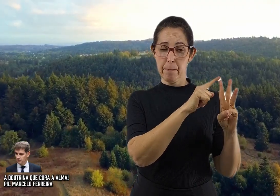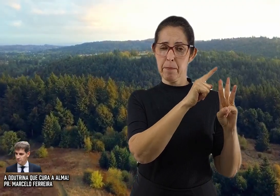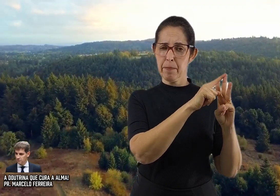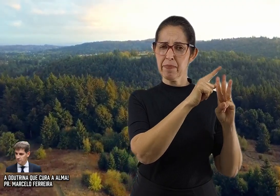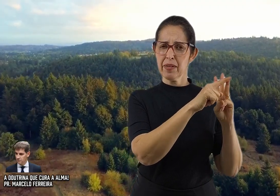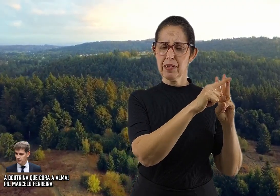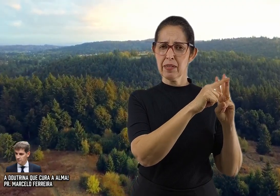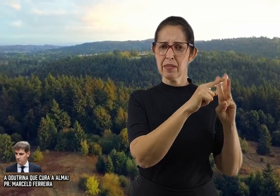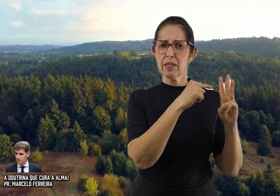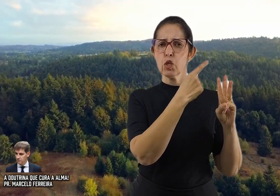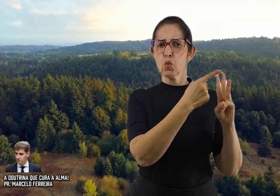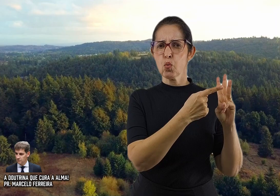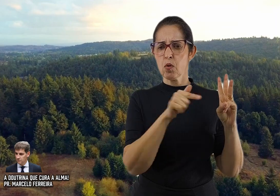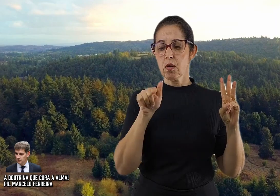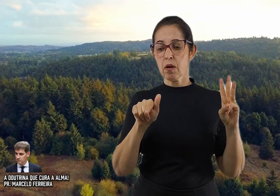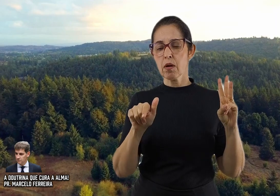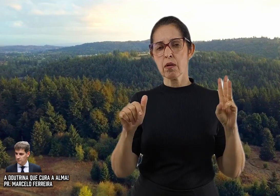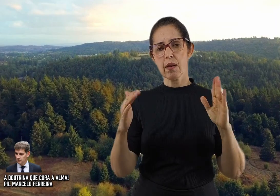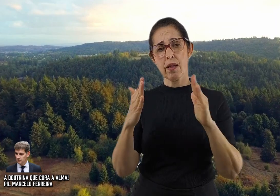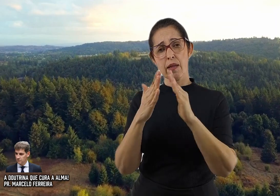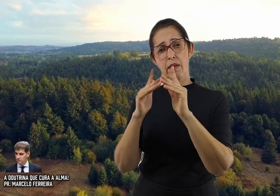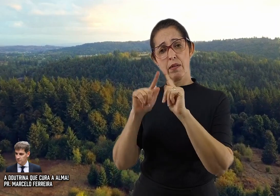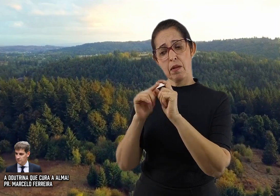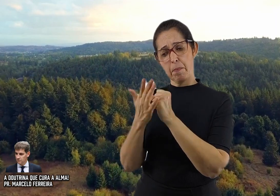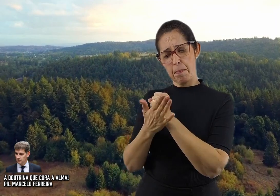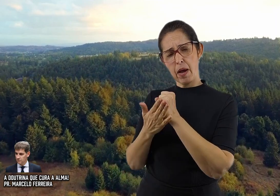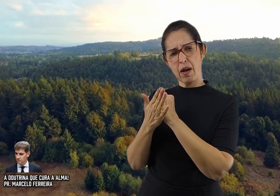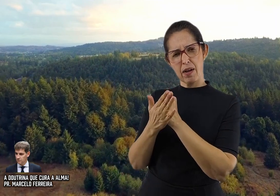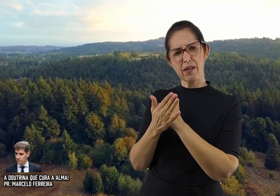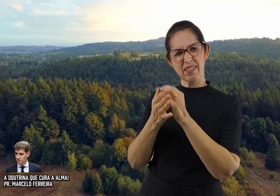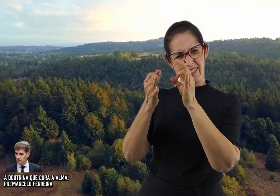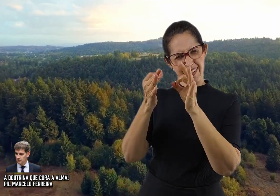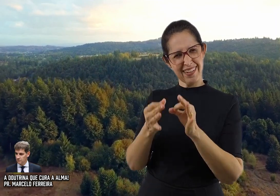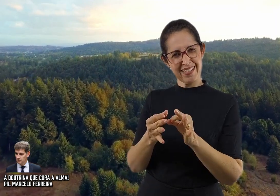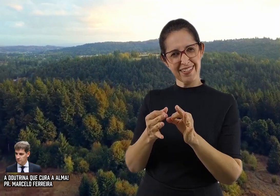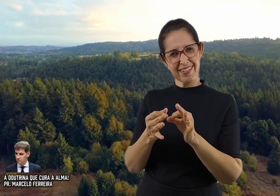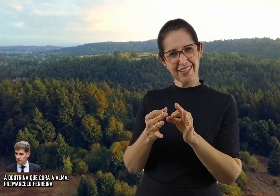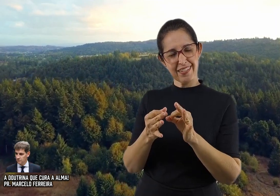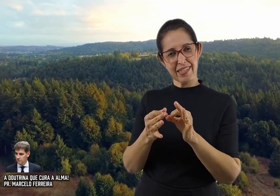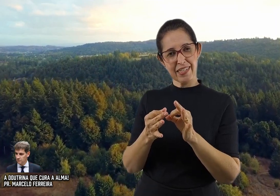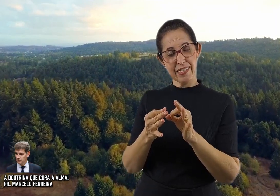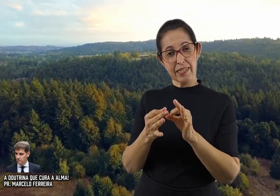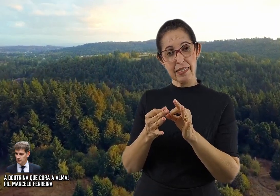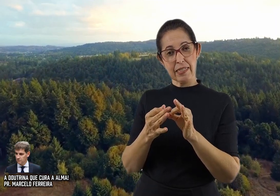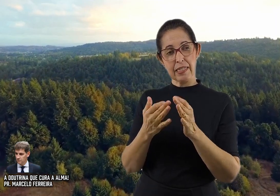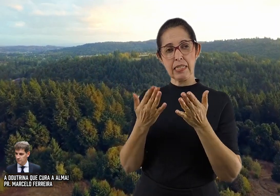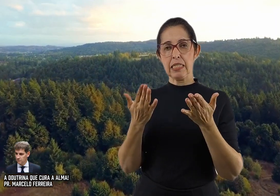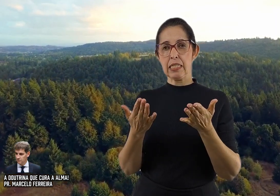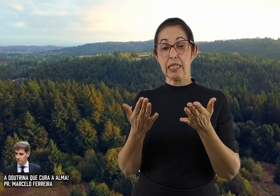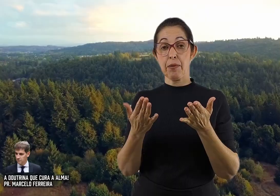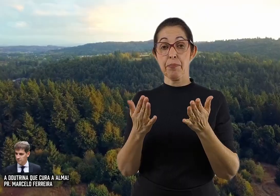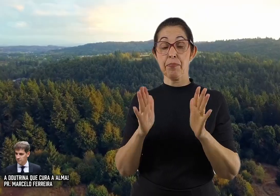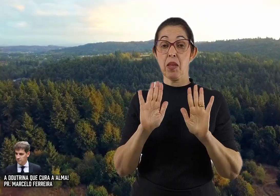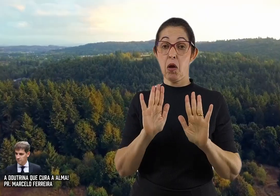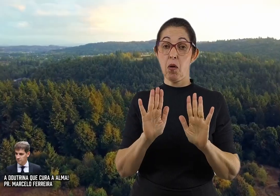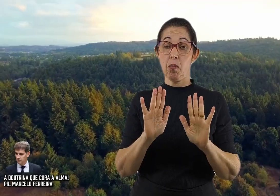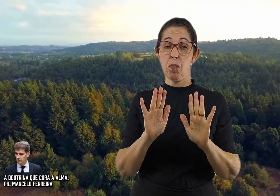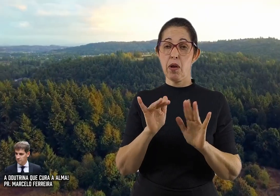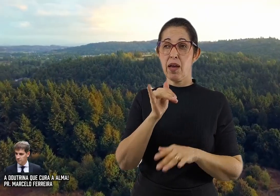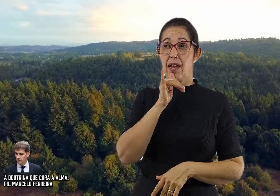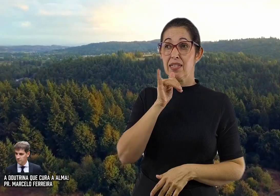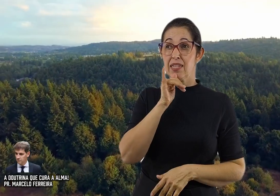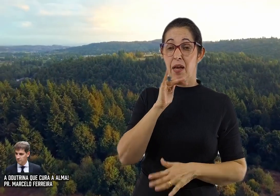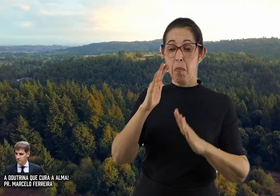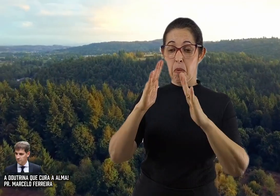Pedro, Tiago e João eram os colunas da igreja, certo? Tudo bem. Se aqui nós pegarmos esse templo e derrubar as colunas, o